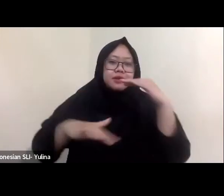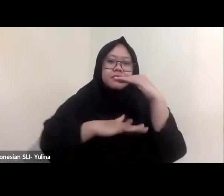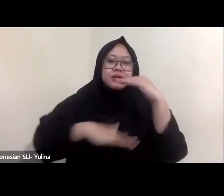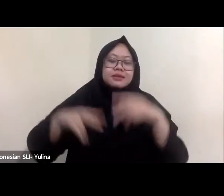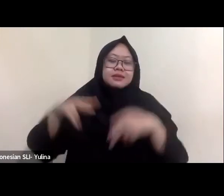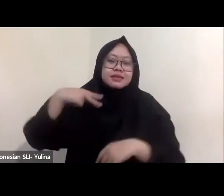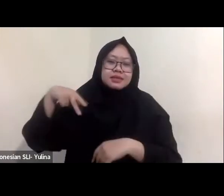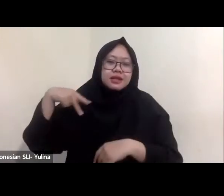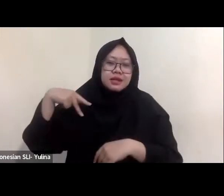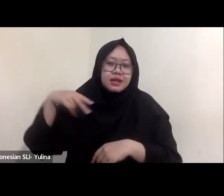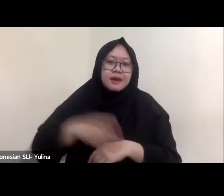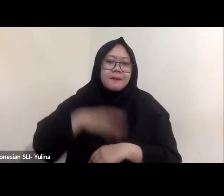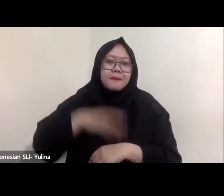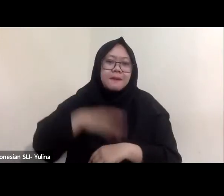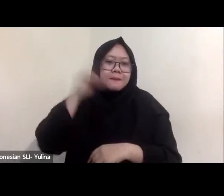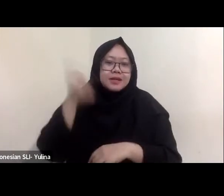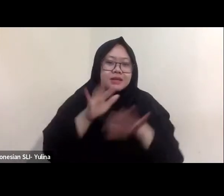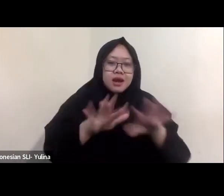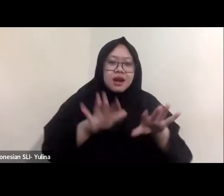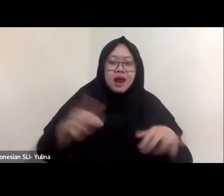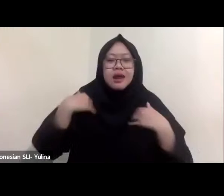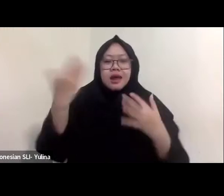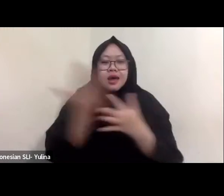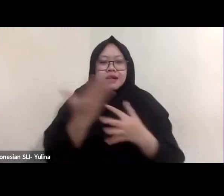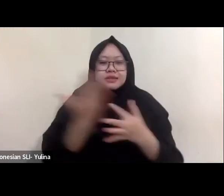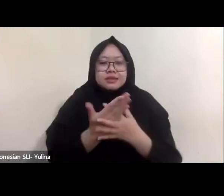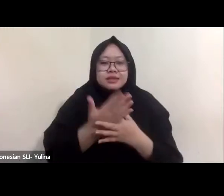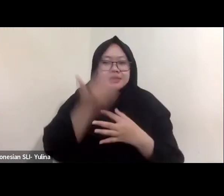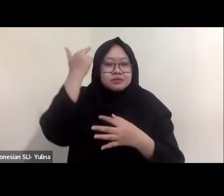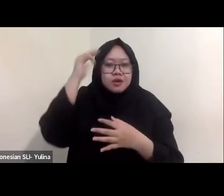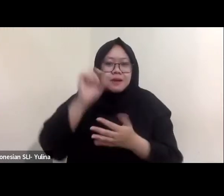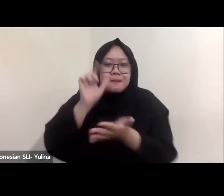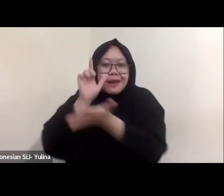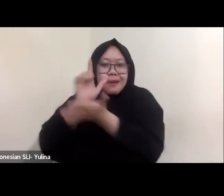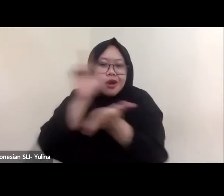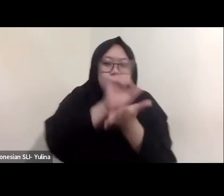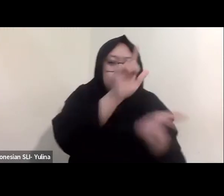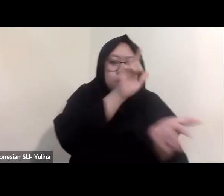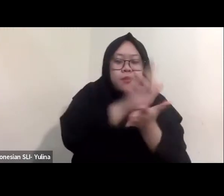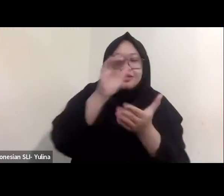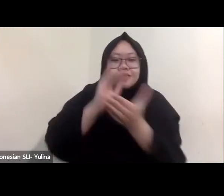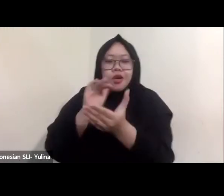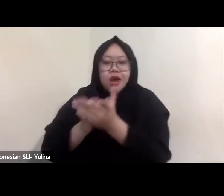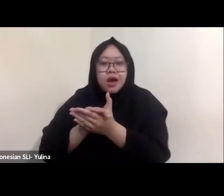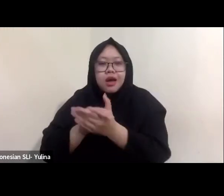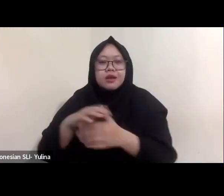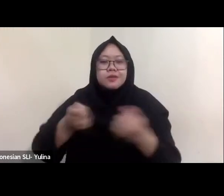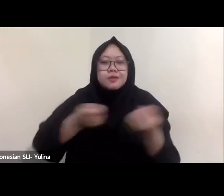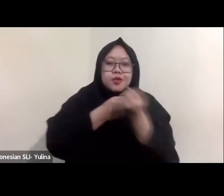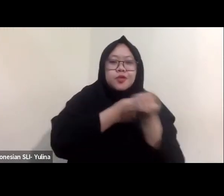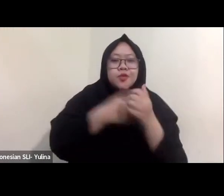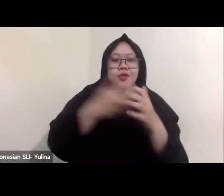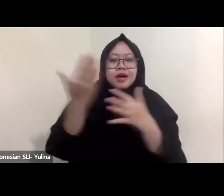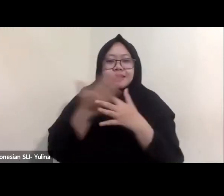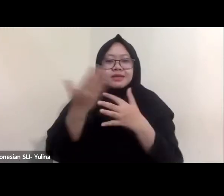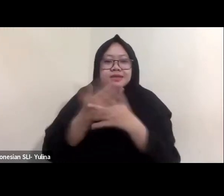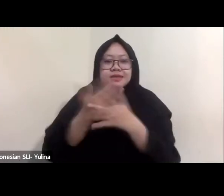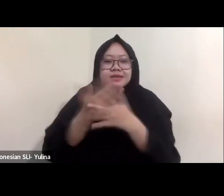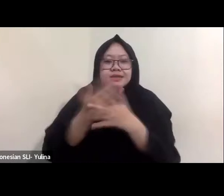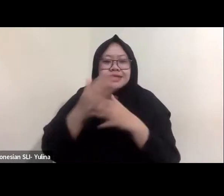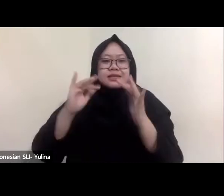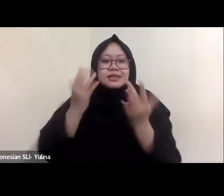memiliki akses hingga mekanisme pengaduan dan pelaporan di sekolah. Mendukung akses ke alat digital untuk pendidikan,